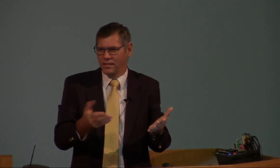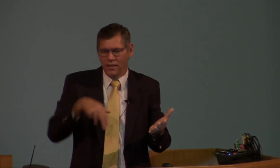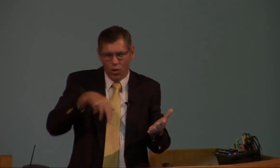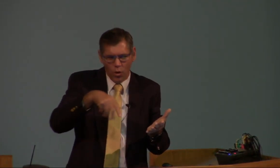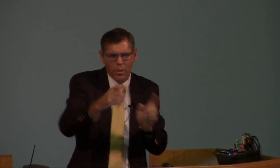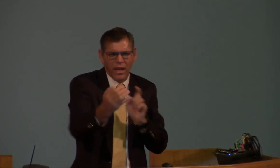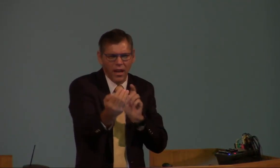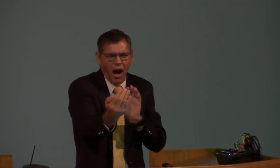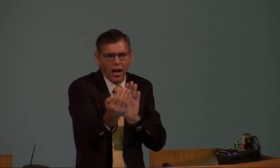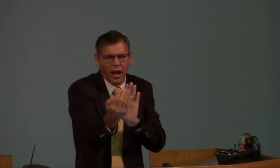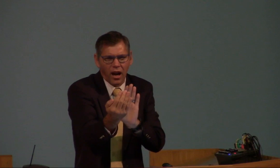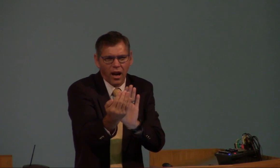Loop bietjie nader.